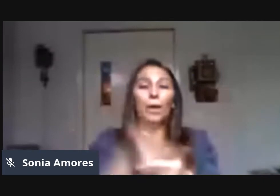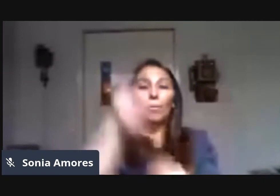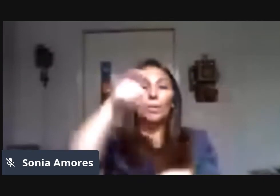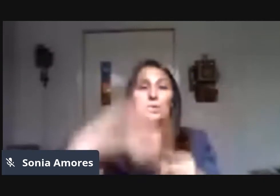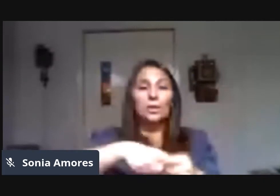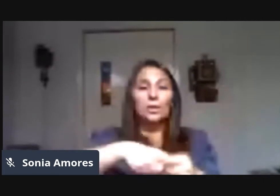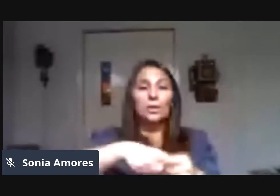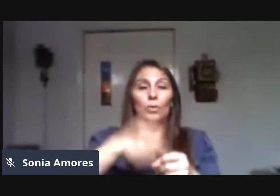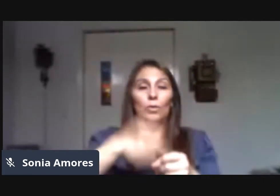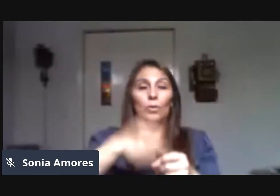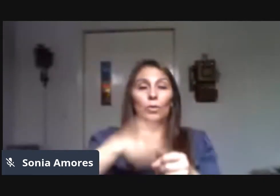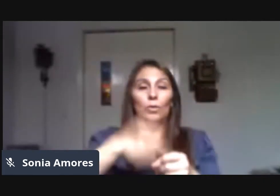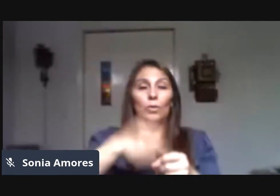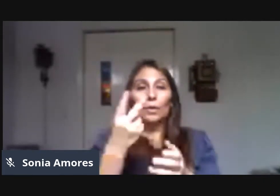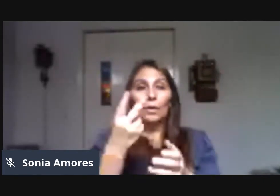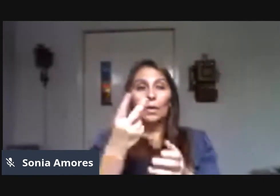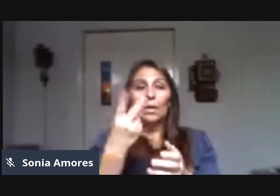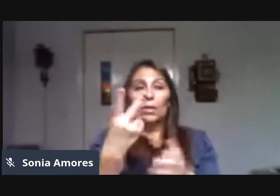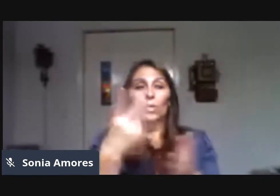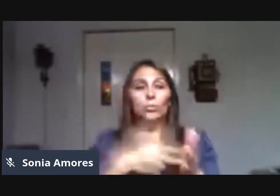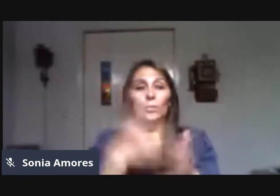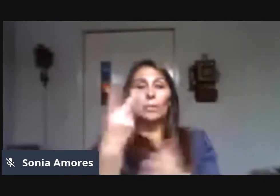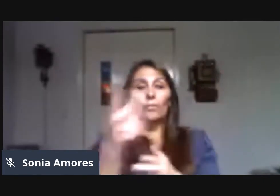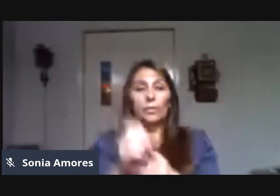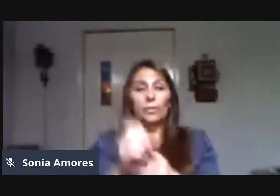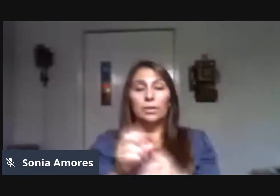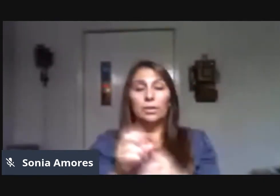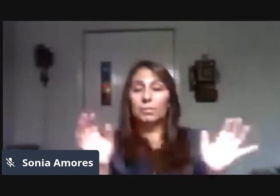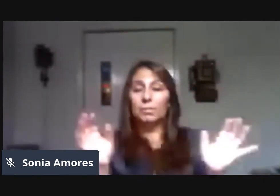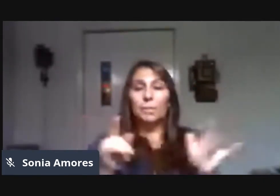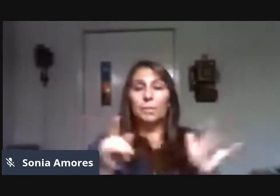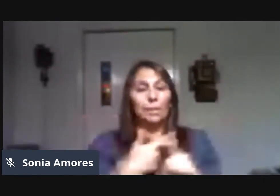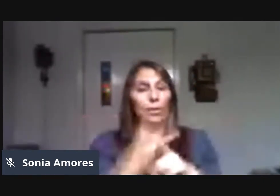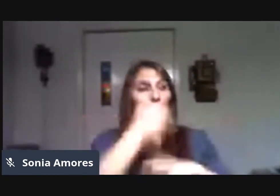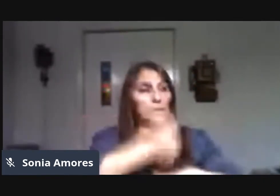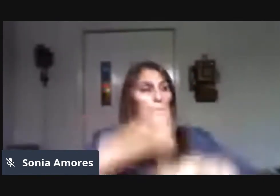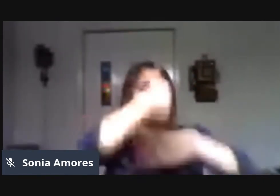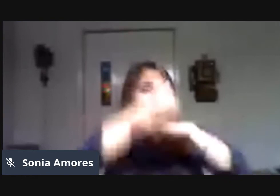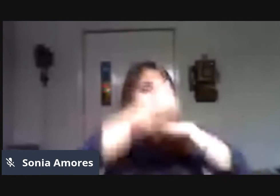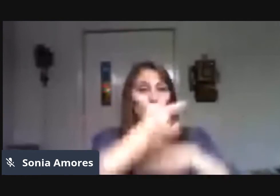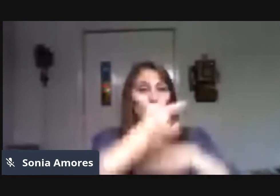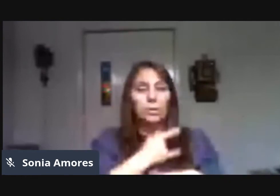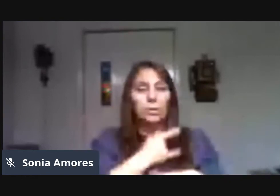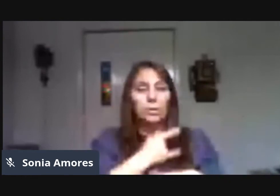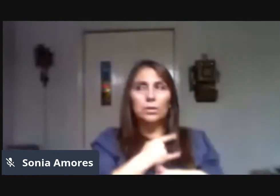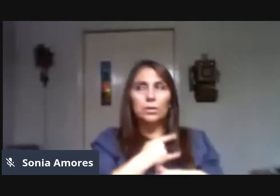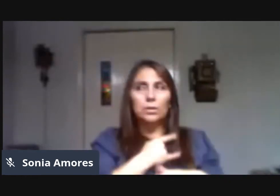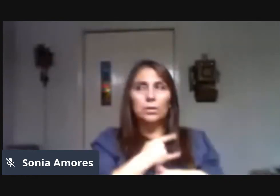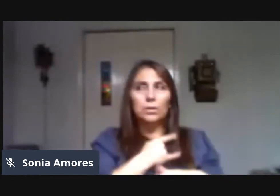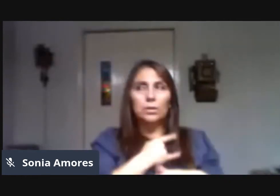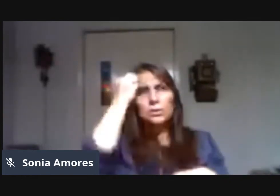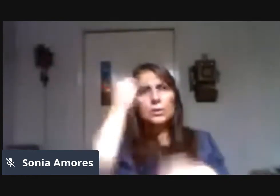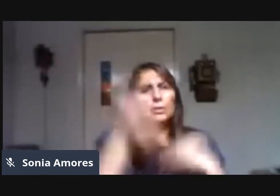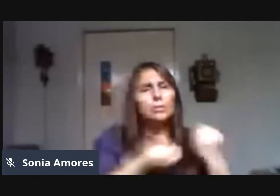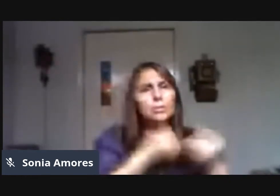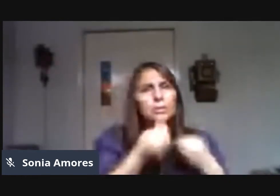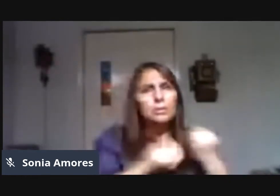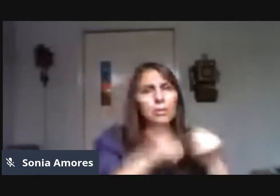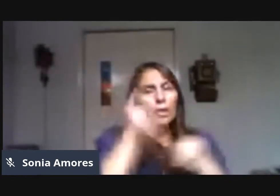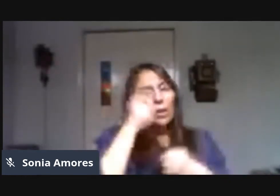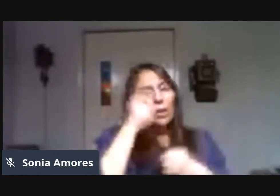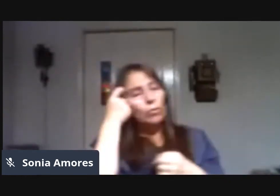exigido matrícula cero. Y es una disyuntiva que pone las directivas de las universidades y pone el ente del gobierno nacional frente a la